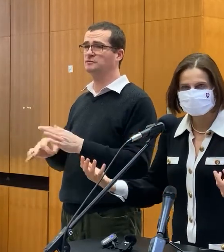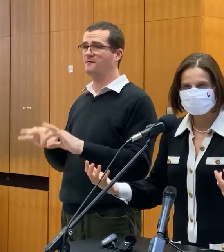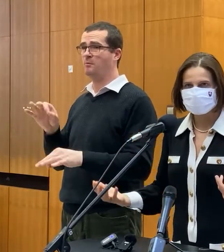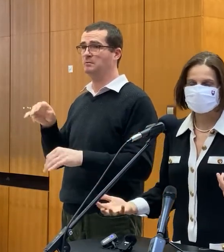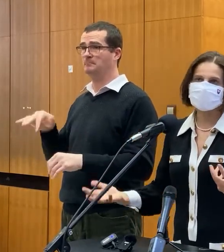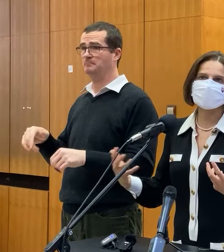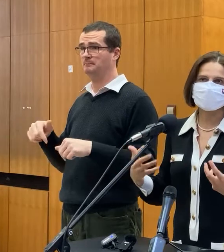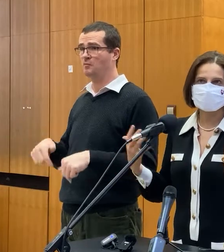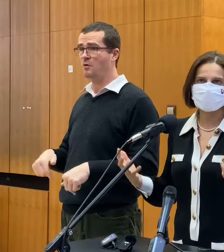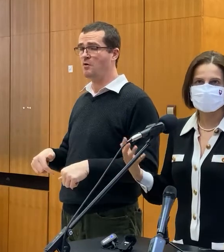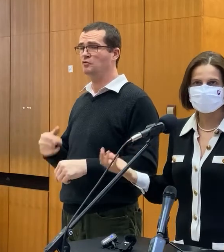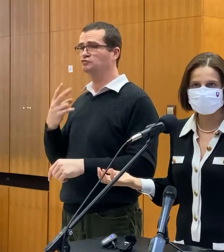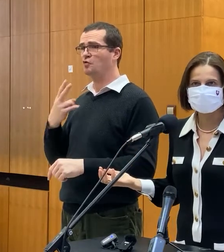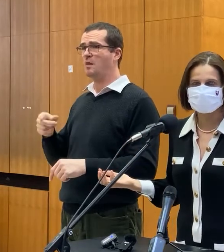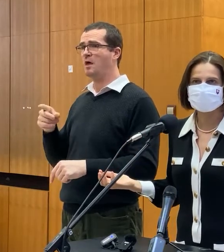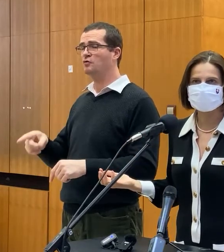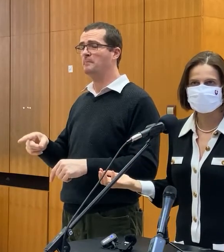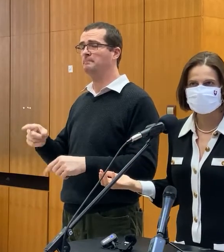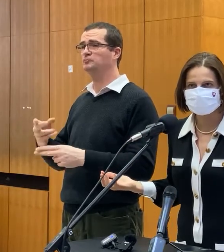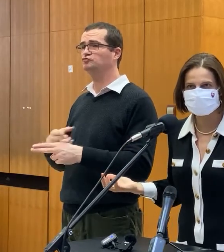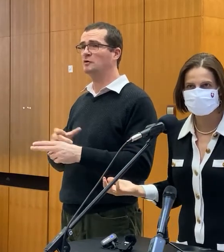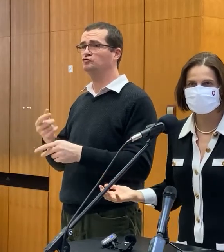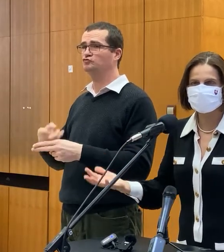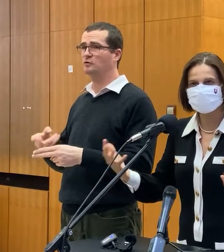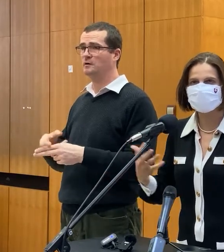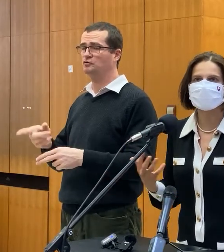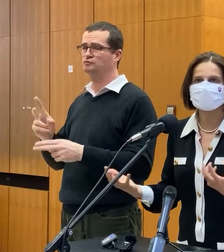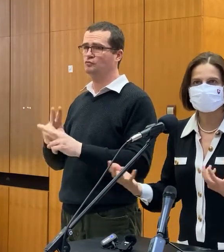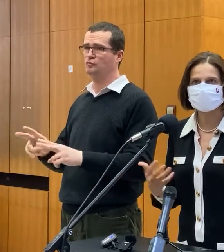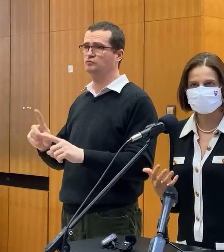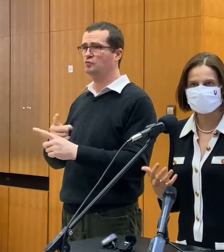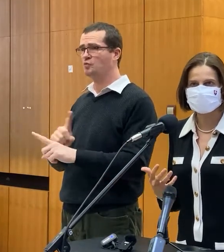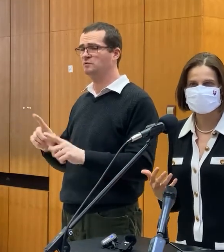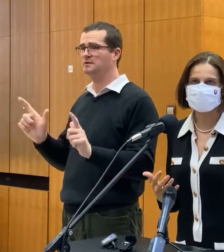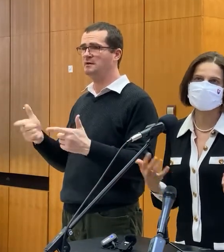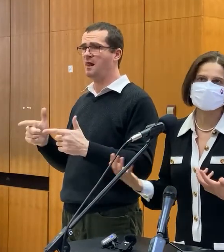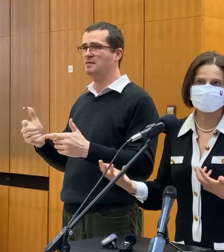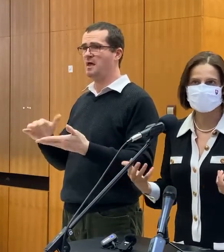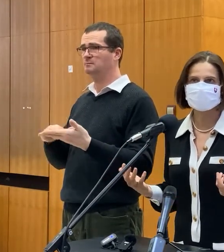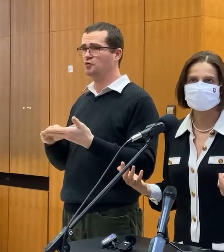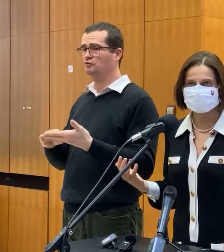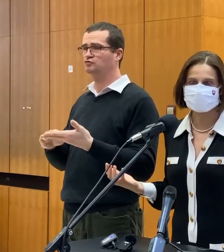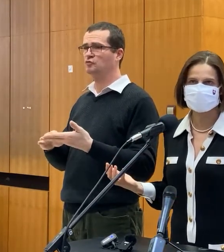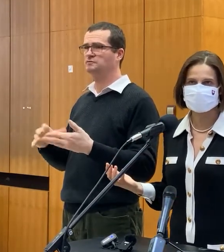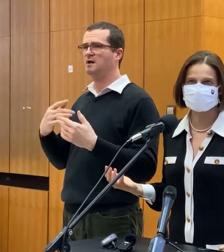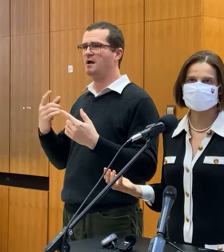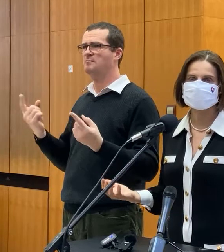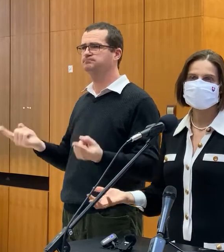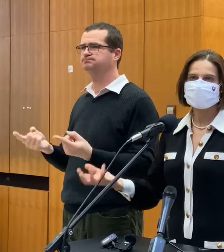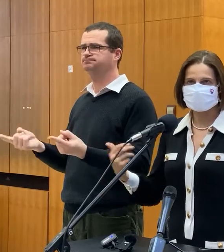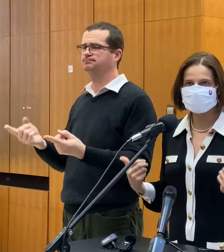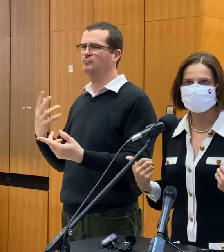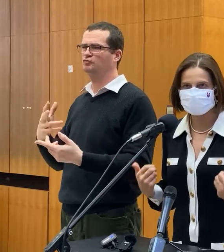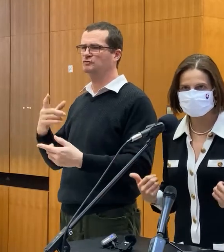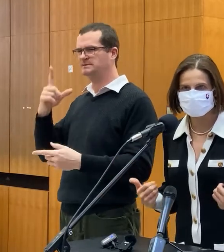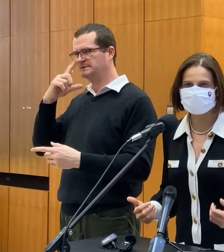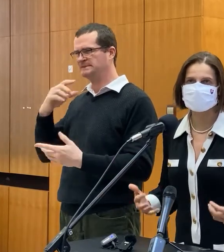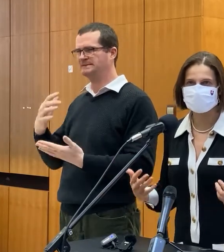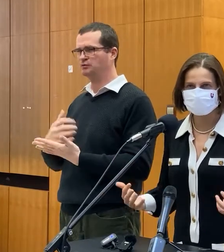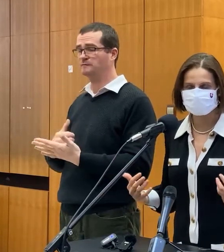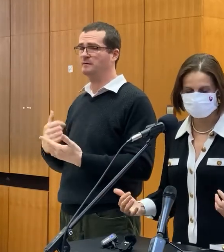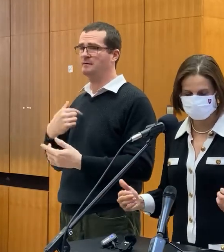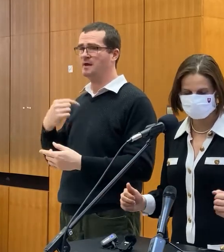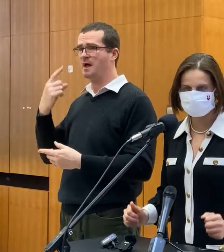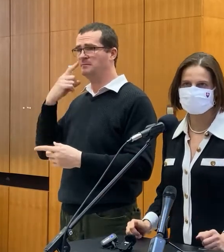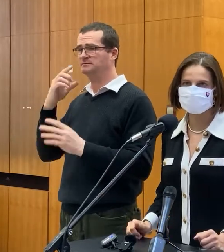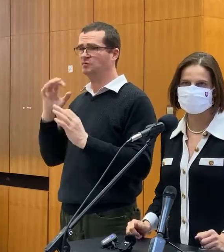mali, pretože zohľadom aj na to, aké problémy tá krajina rieši, tak môžu byť rôzne nálady spoločnosti a môže sa to aj populisticky zneužívať. Takže ja sa skôr domnievam, že je